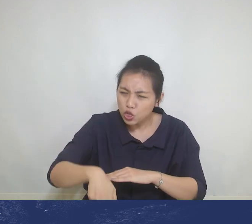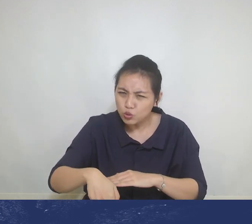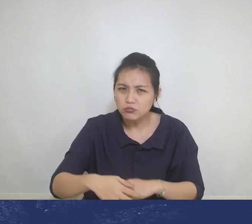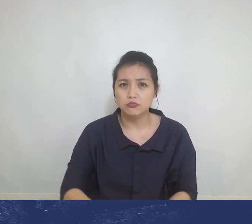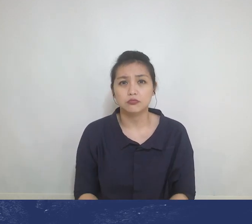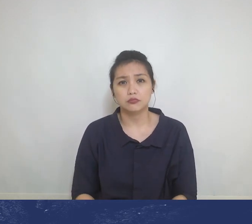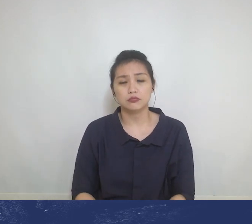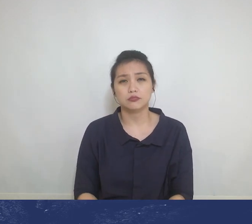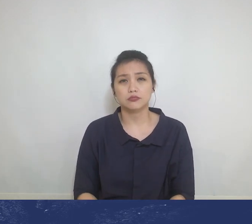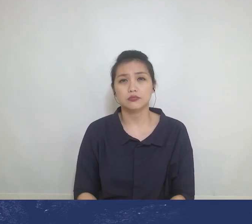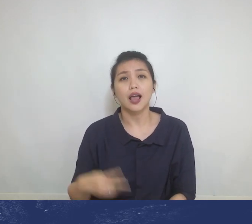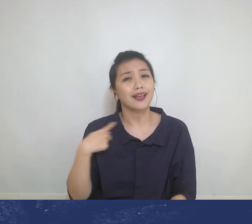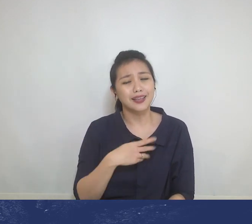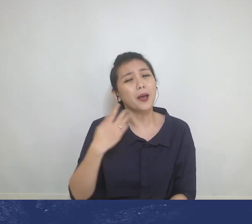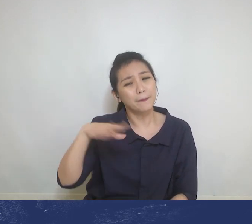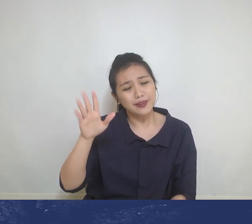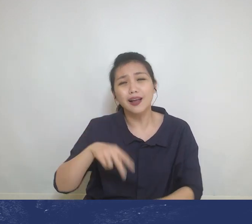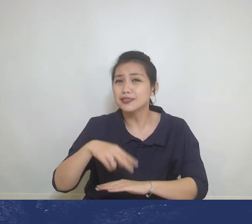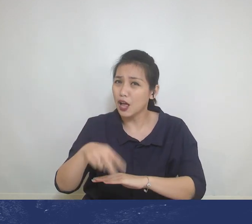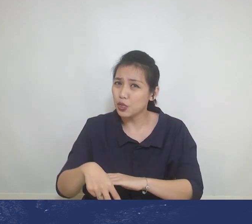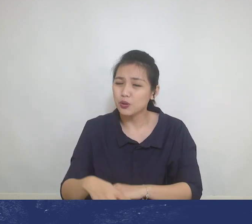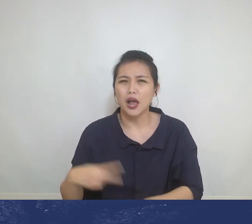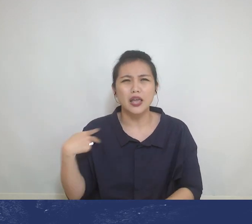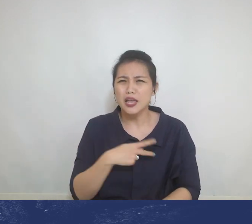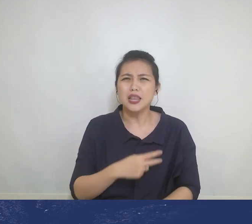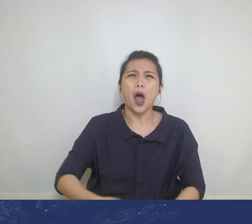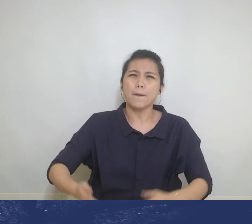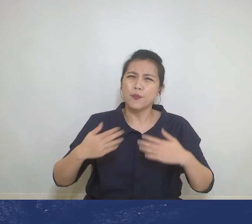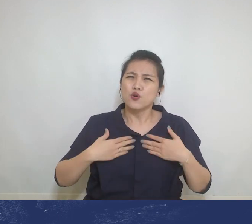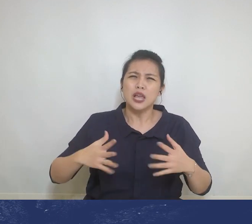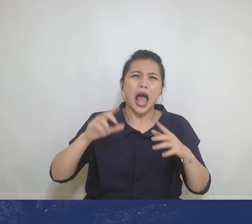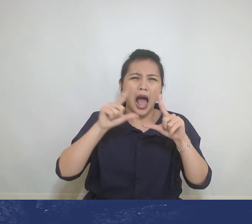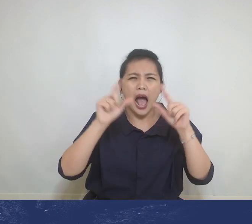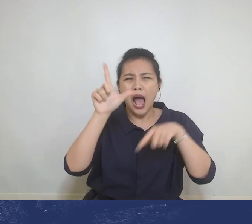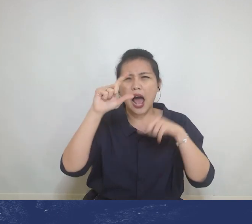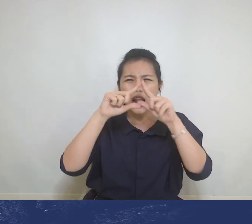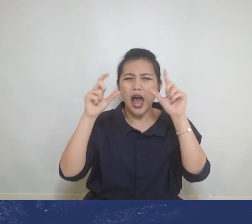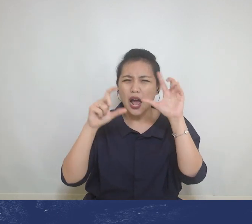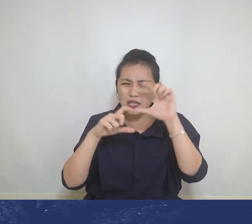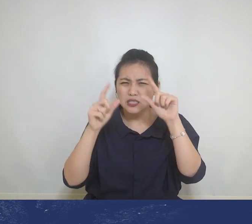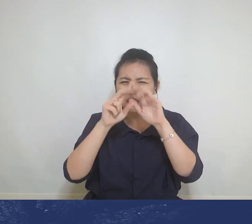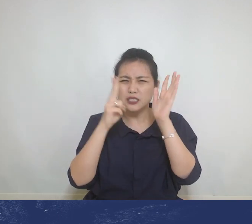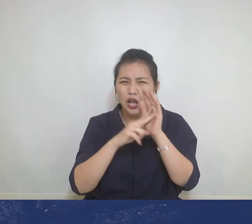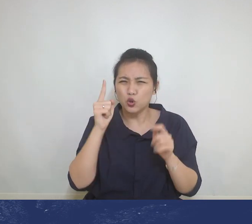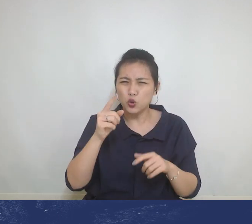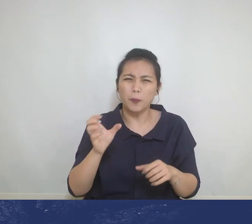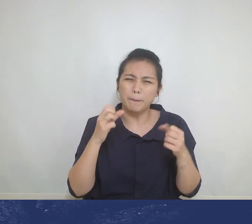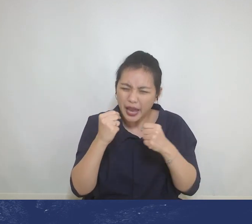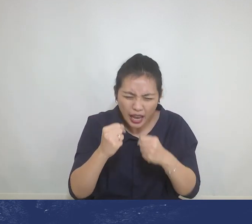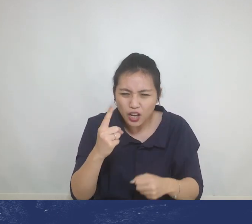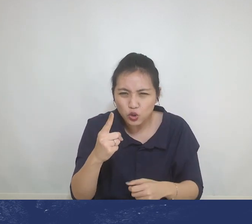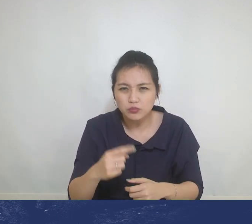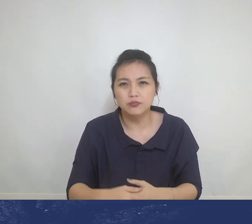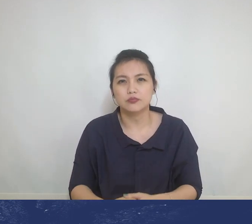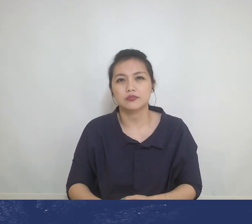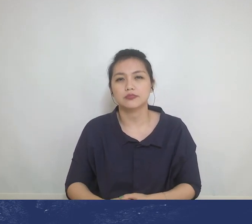terpelecok. Saya dan Coach Denny, kita pernah terpelecok. Kita punya alasan untuk megangi terpelecok kita. Tapi yang kita pilih